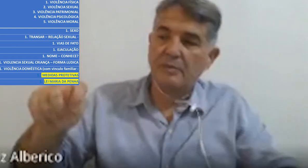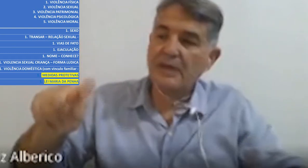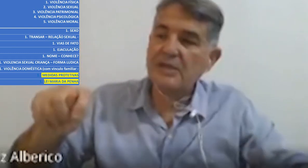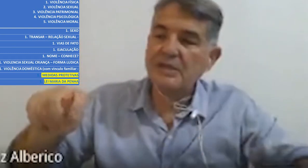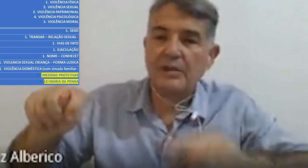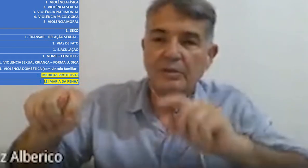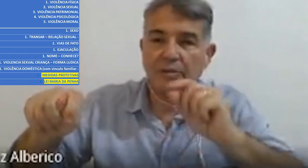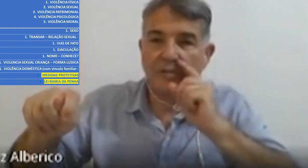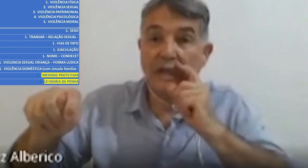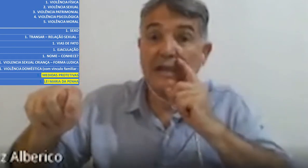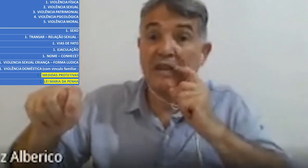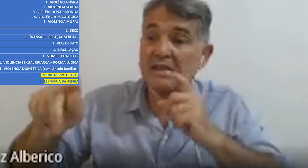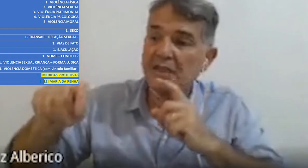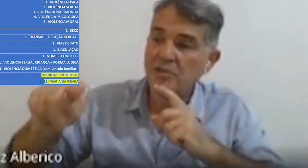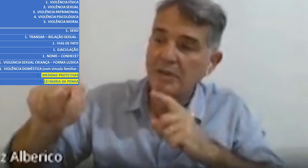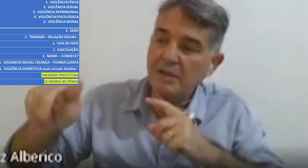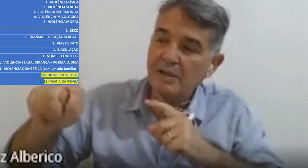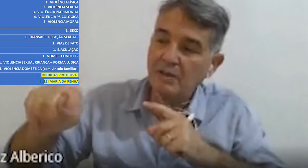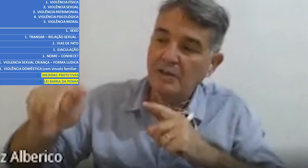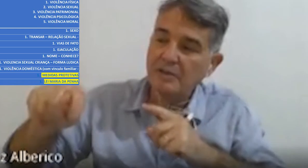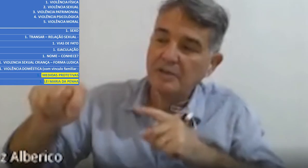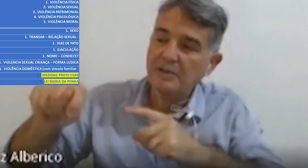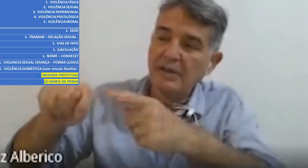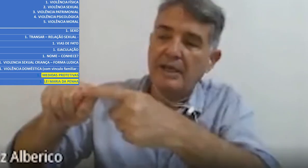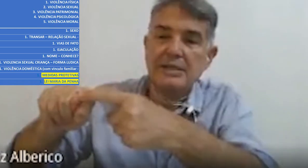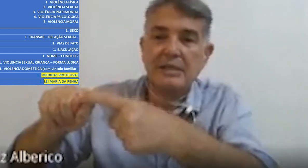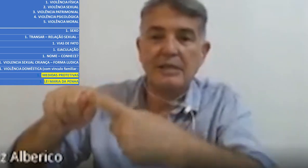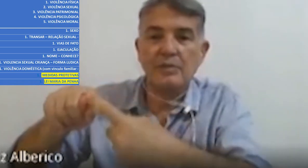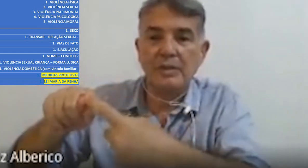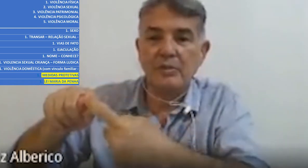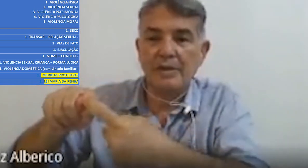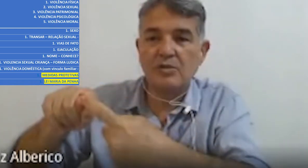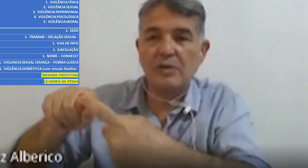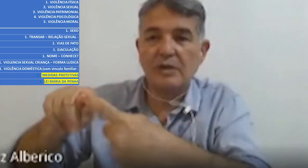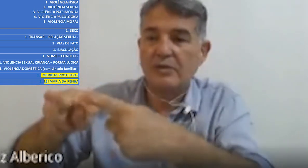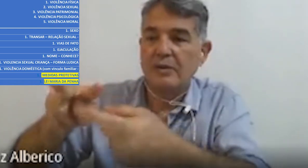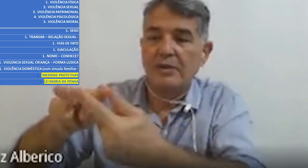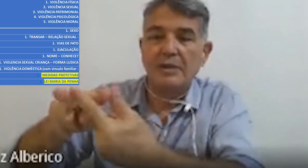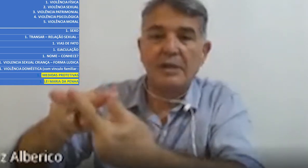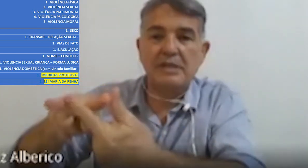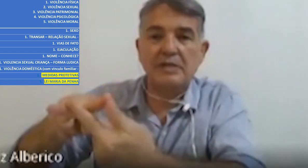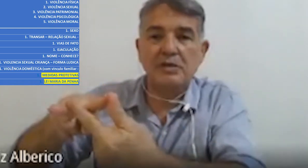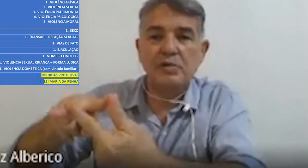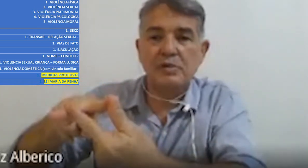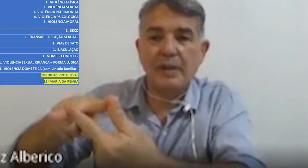Preste atenção. O que é que vem a ser isso aqui? Ó, aqui seria o membro masculino e aqui seriam as duas